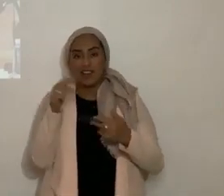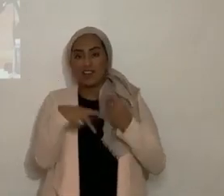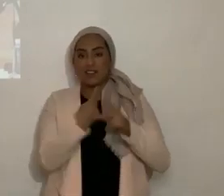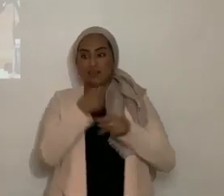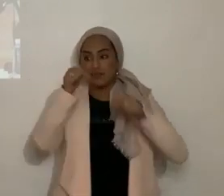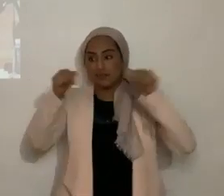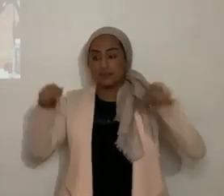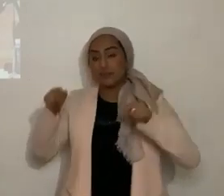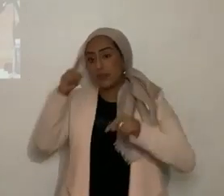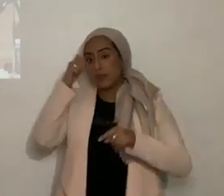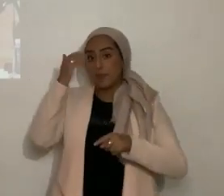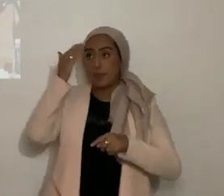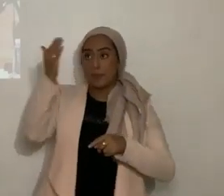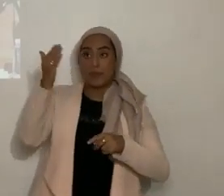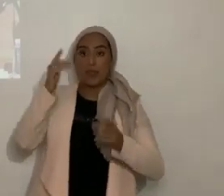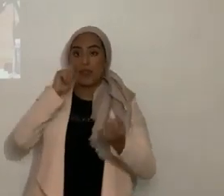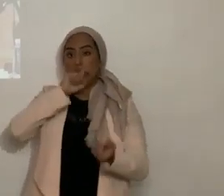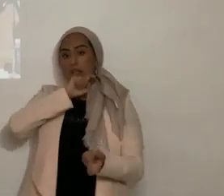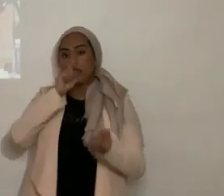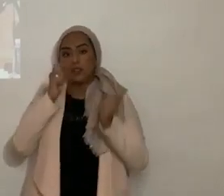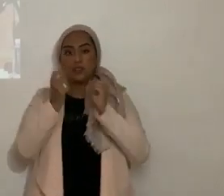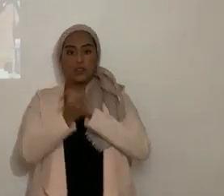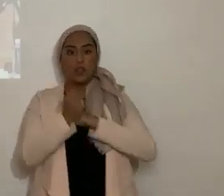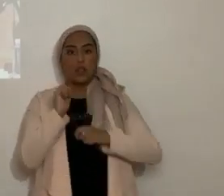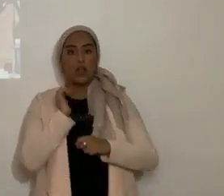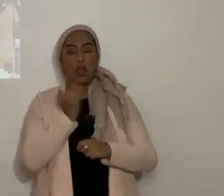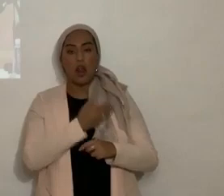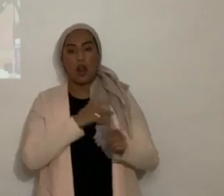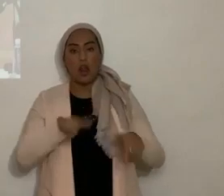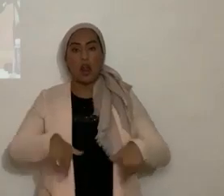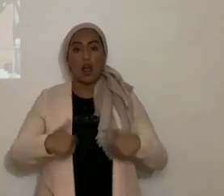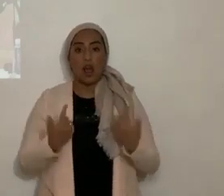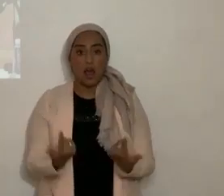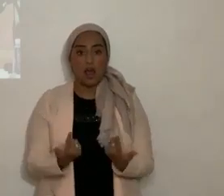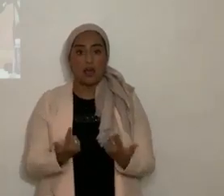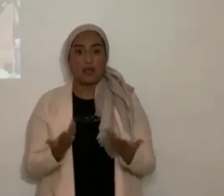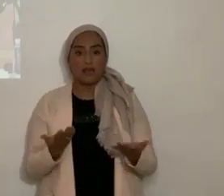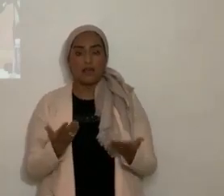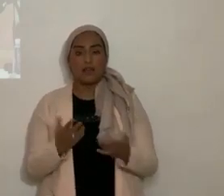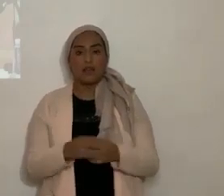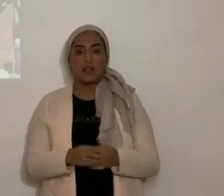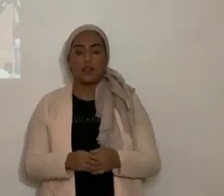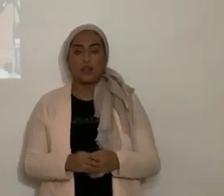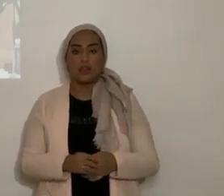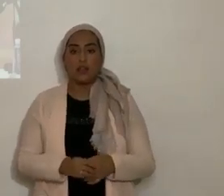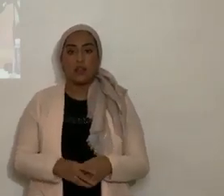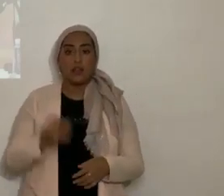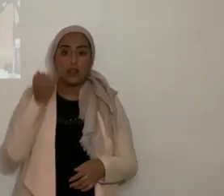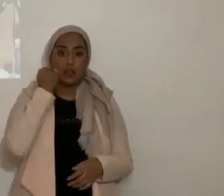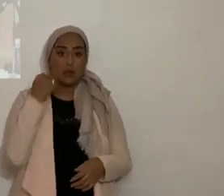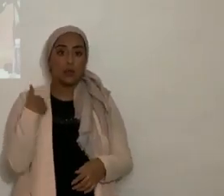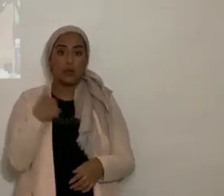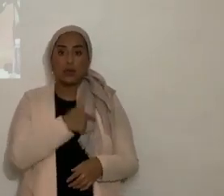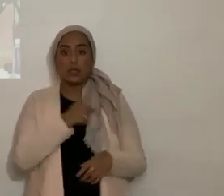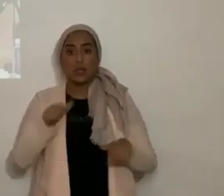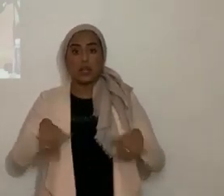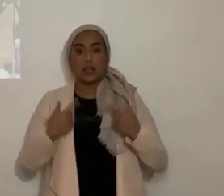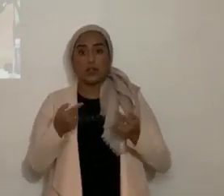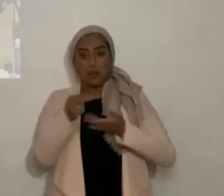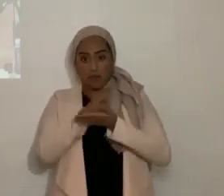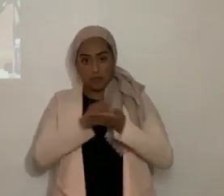situación, es porque Él está cambiando nuestra manera de vivir. Esto es seguro. Si estamos en